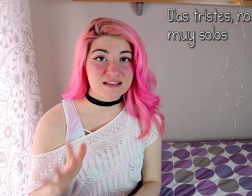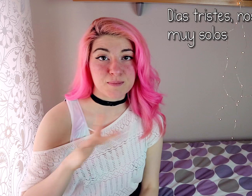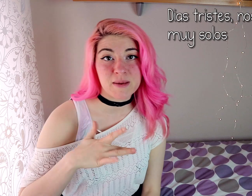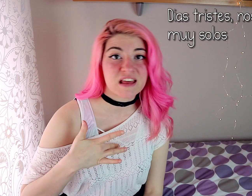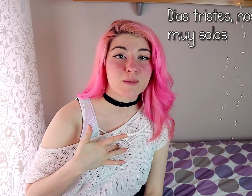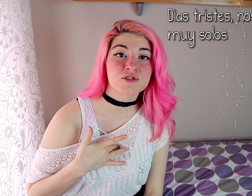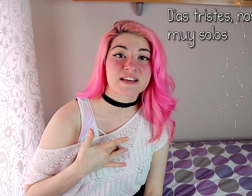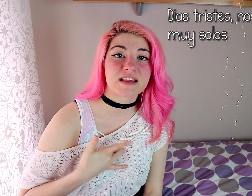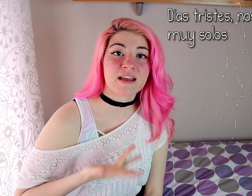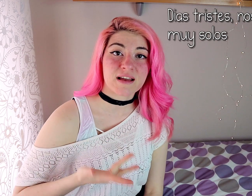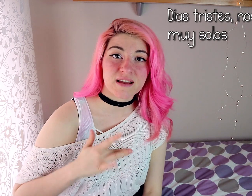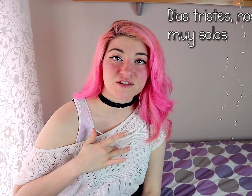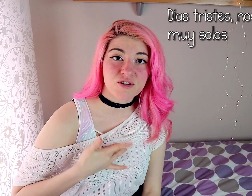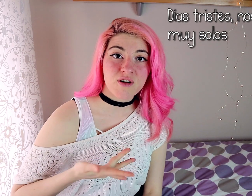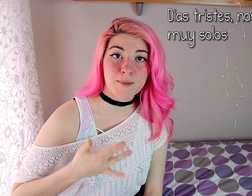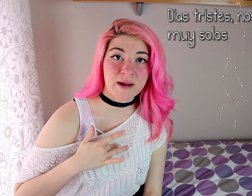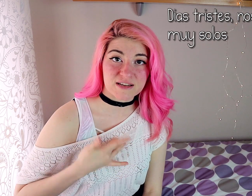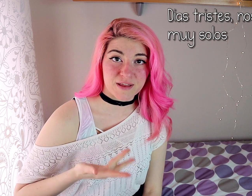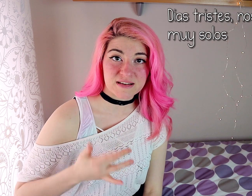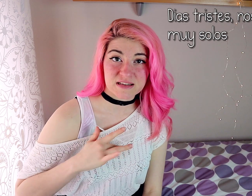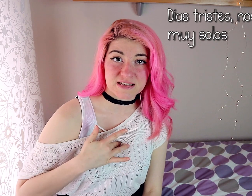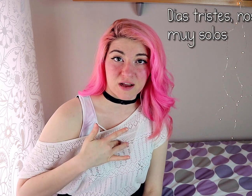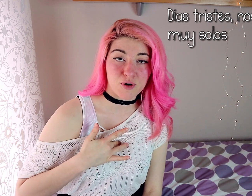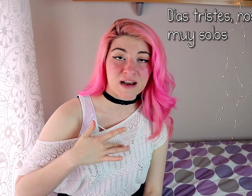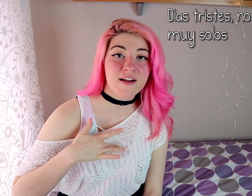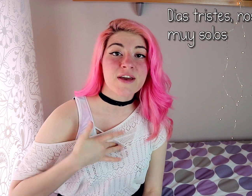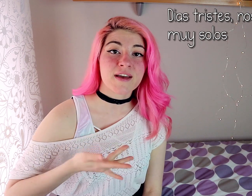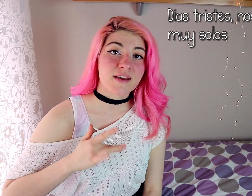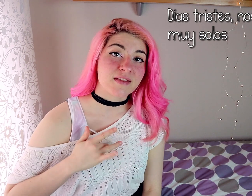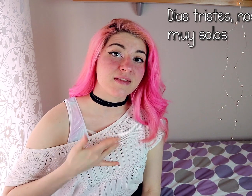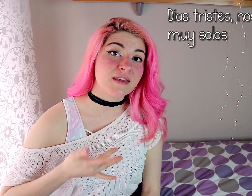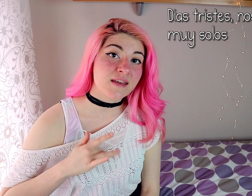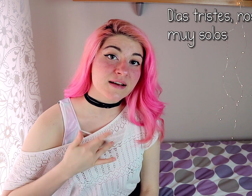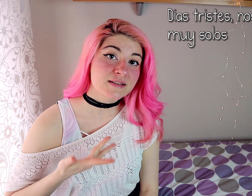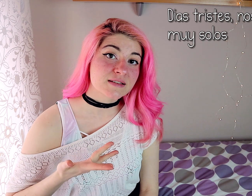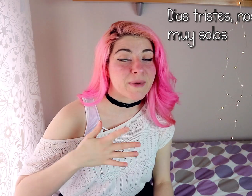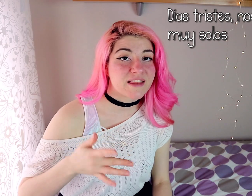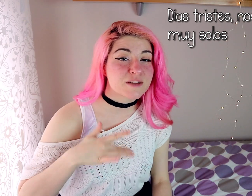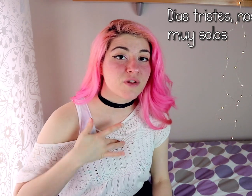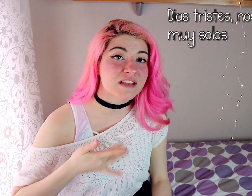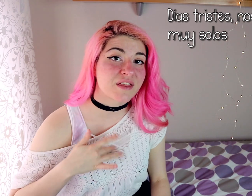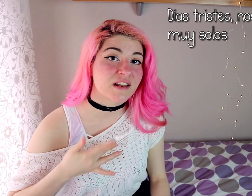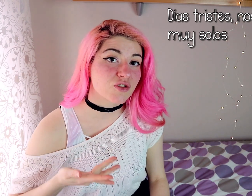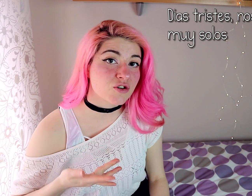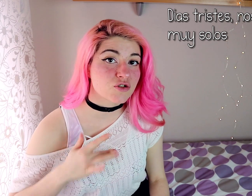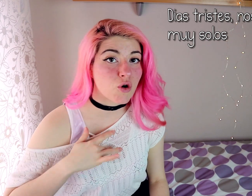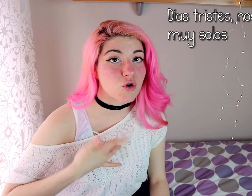simplemente hacemos este gesto varias veces, este signo, ¿vale? Días. Para días podéis hacer dos o